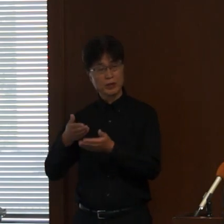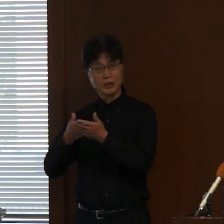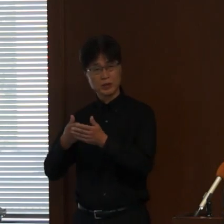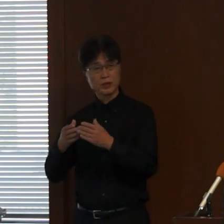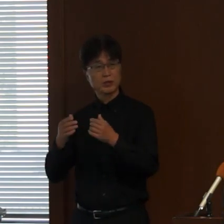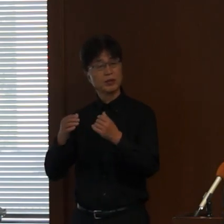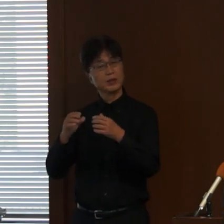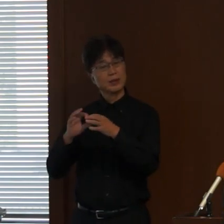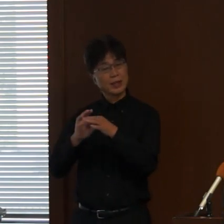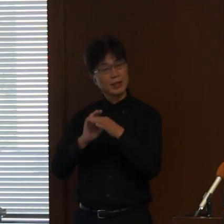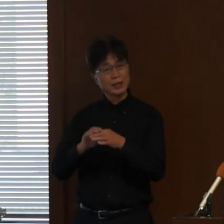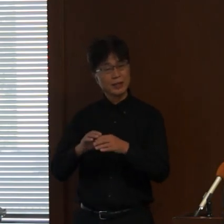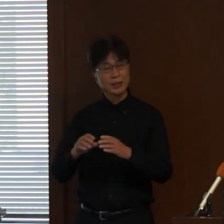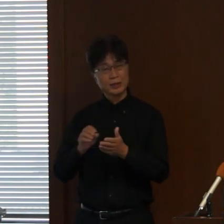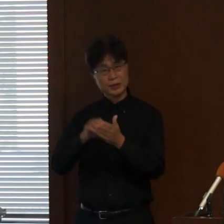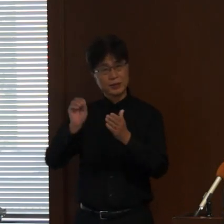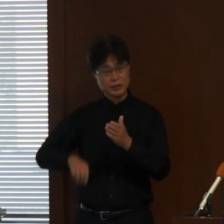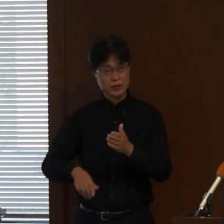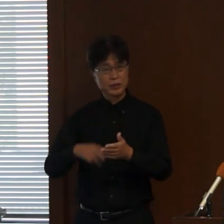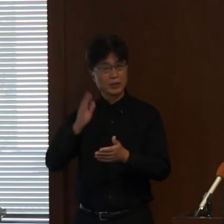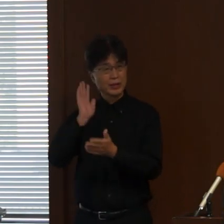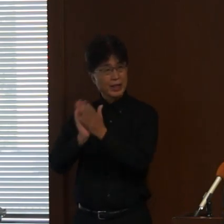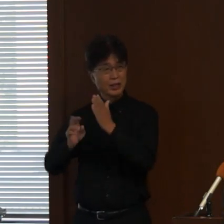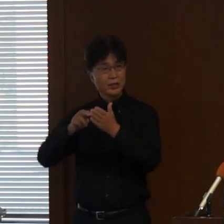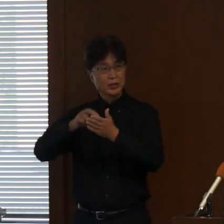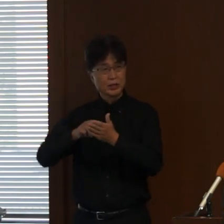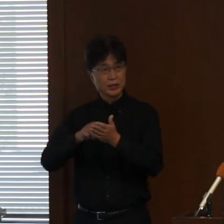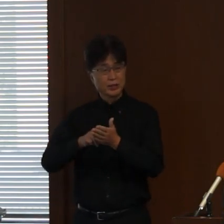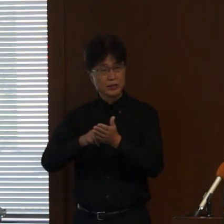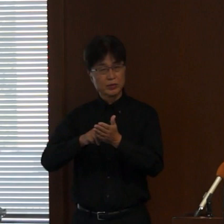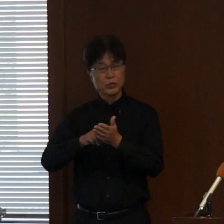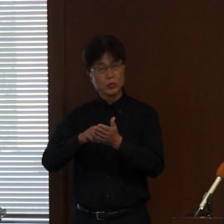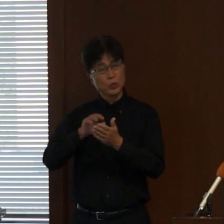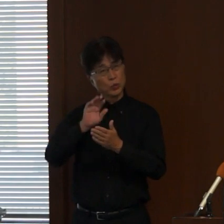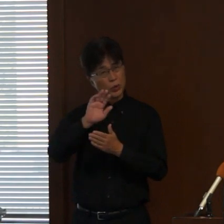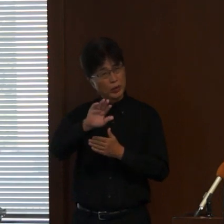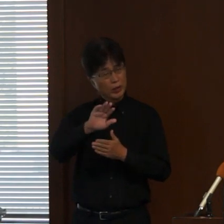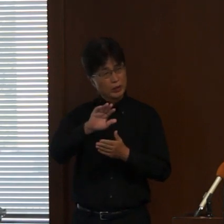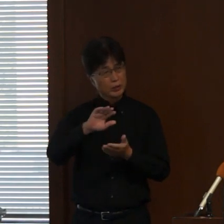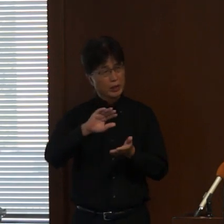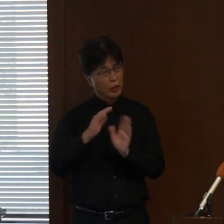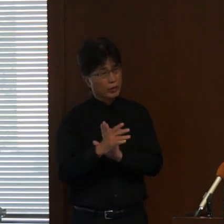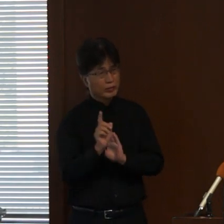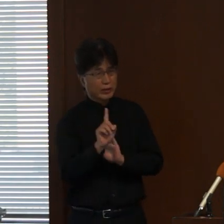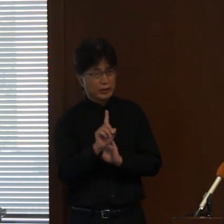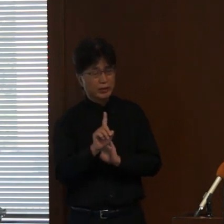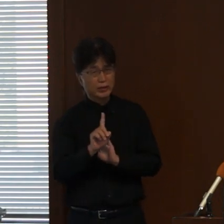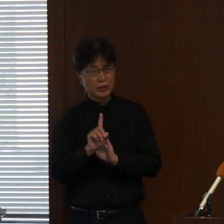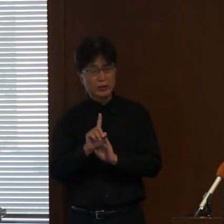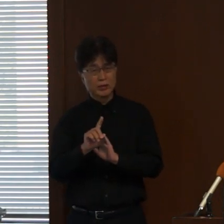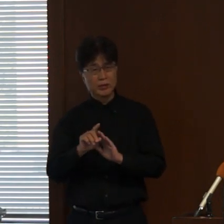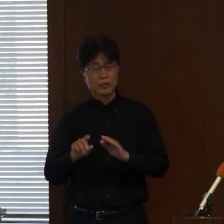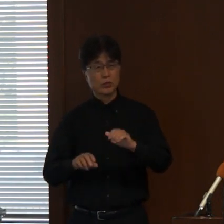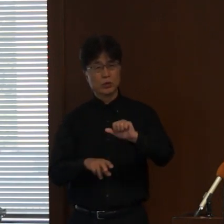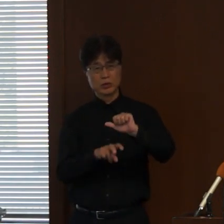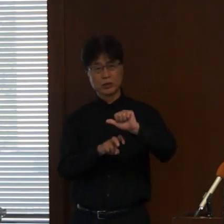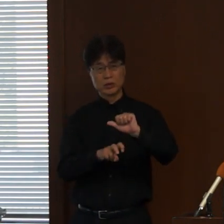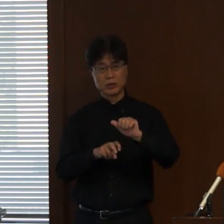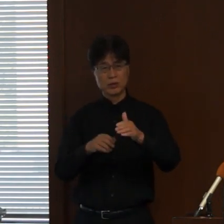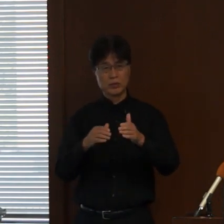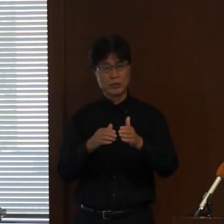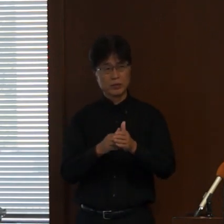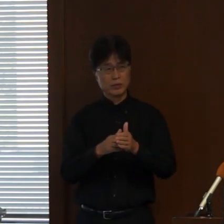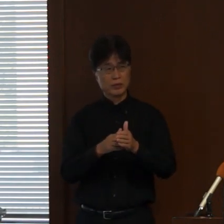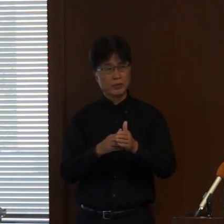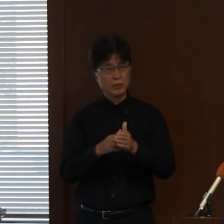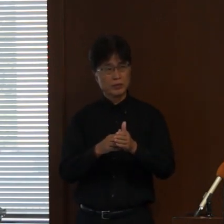けども、この解除によって県の何が変わってくるのかということと、あと20日までの接客を